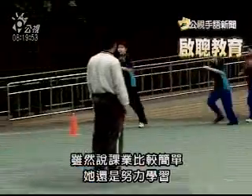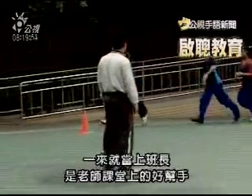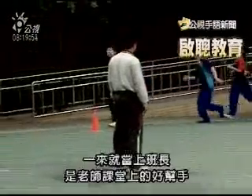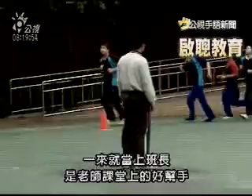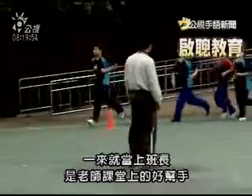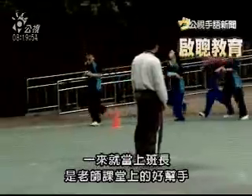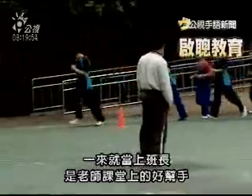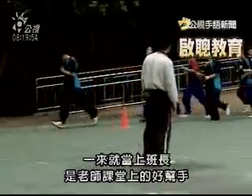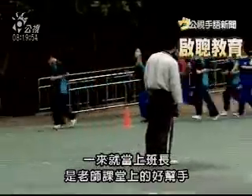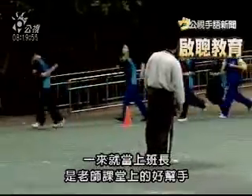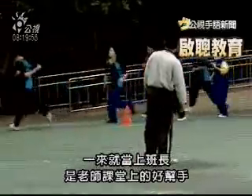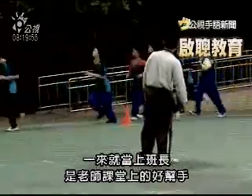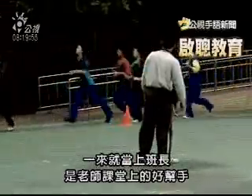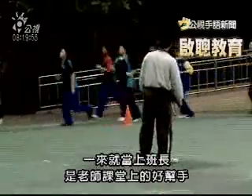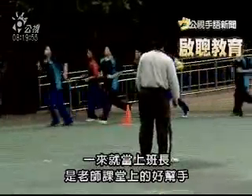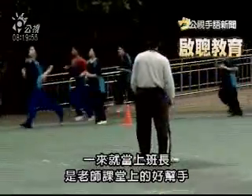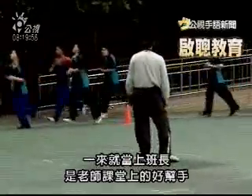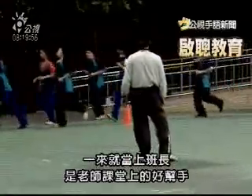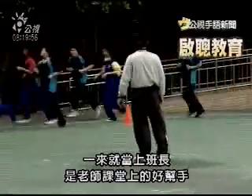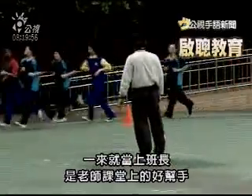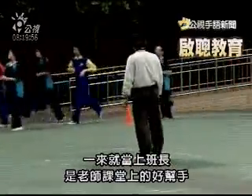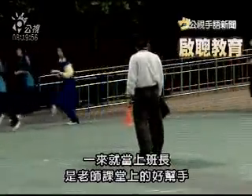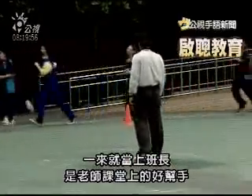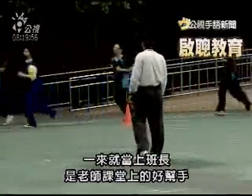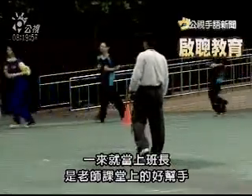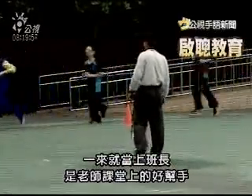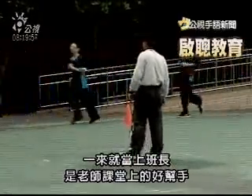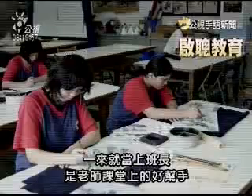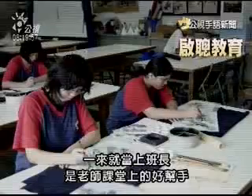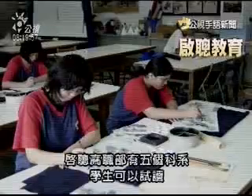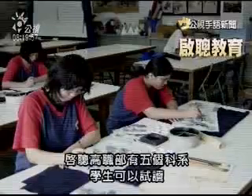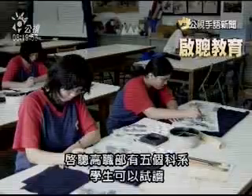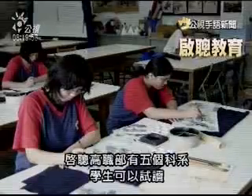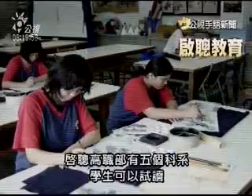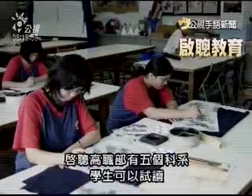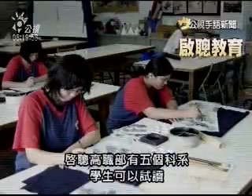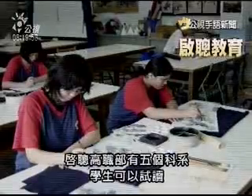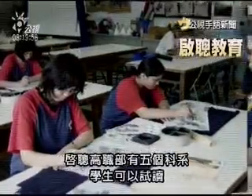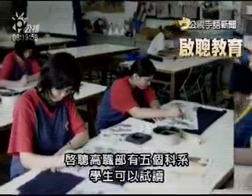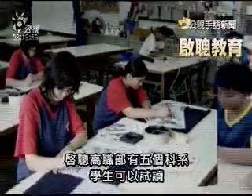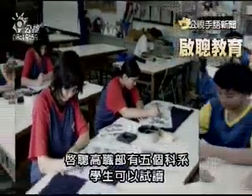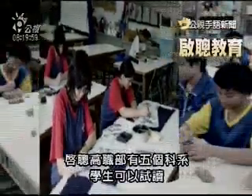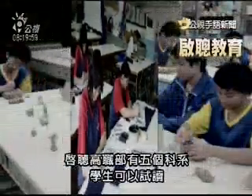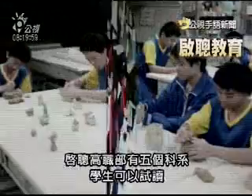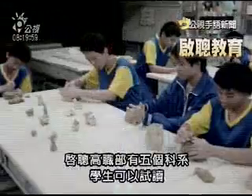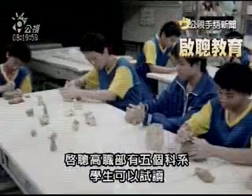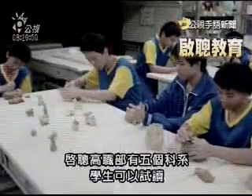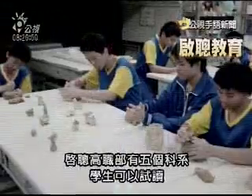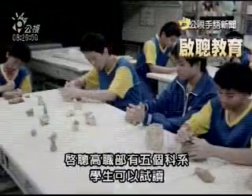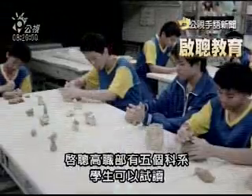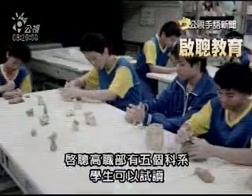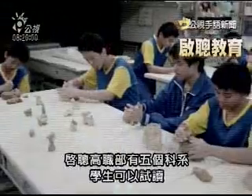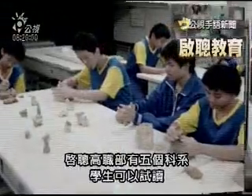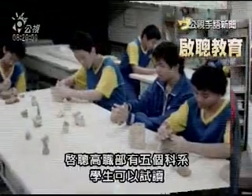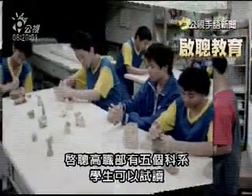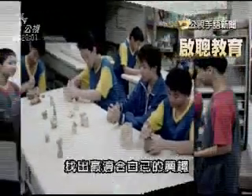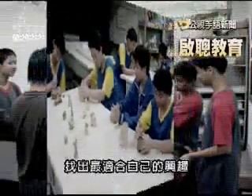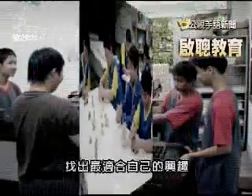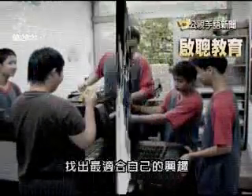一来就当上班长，是老师课堂上的好帮手。启聪高职部有5个科系，学生可以试读，找出